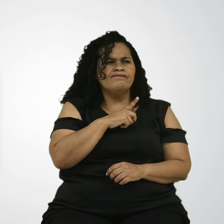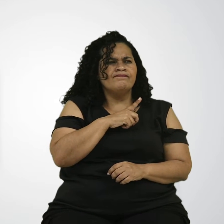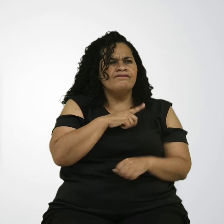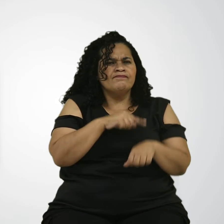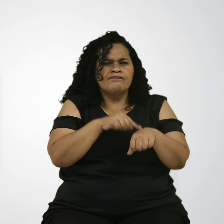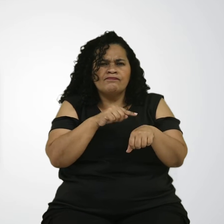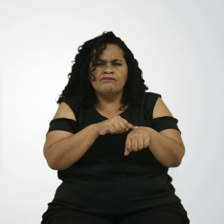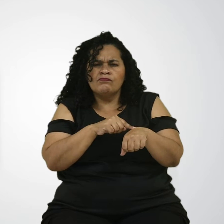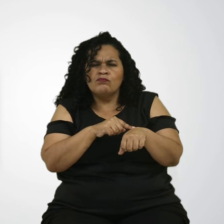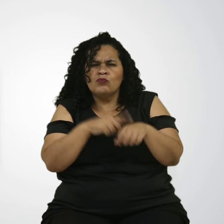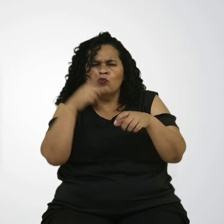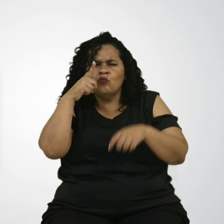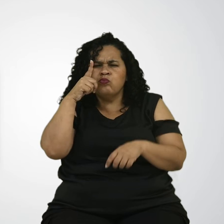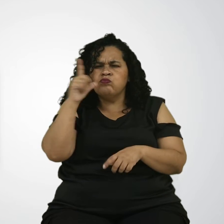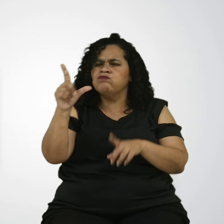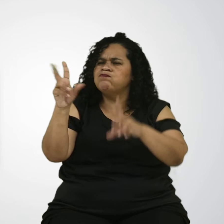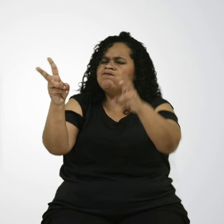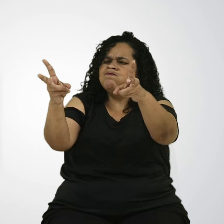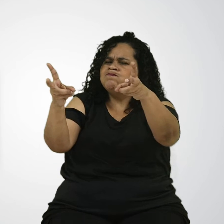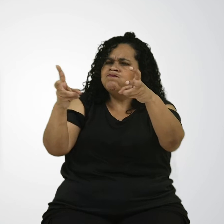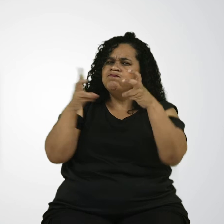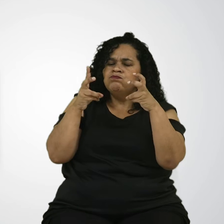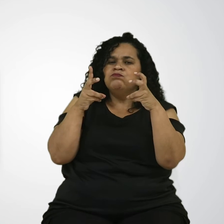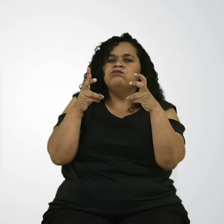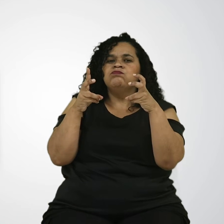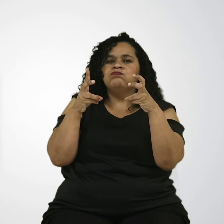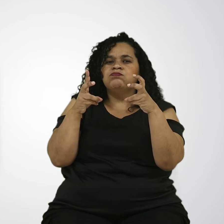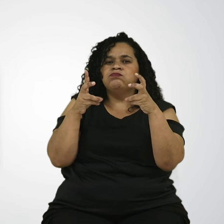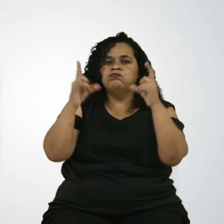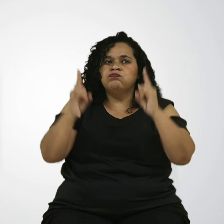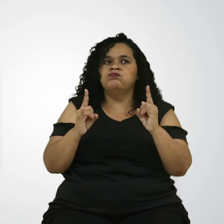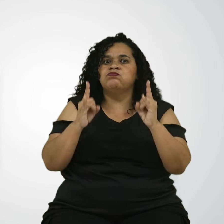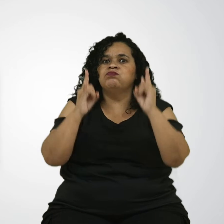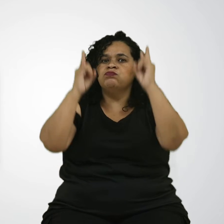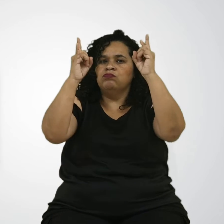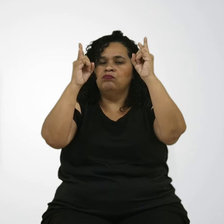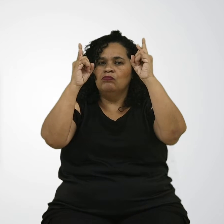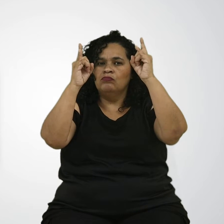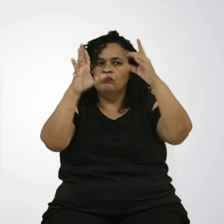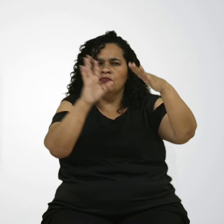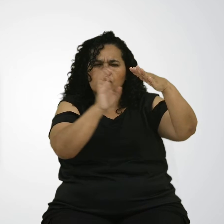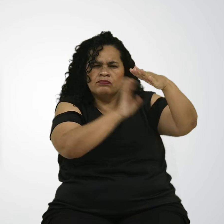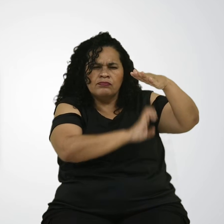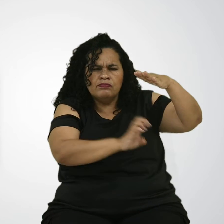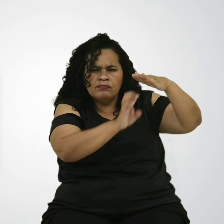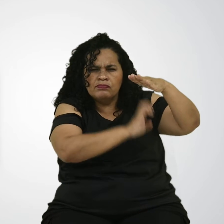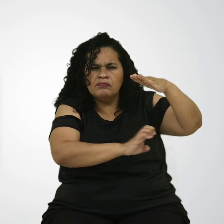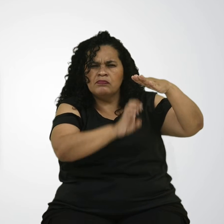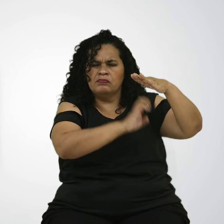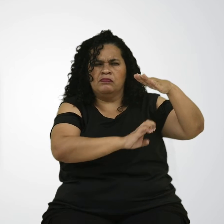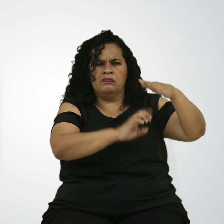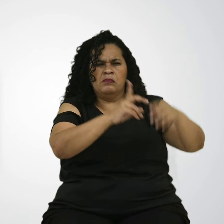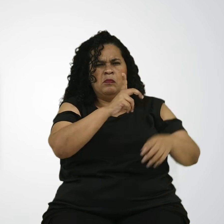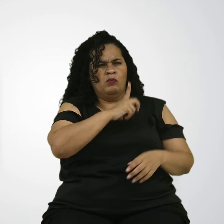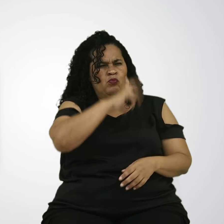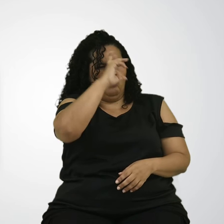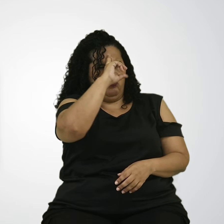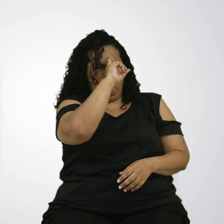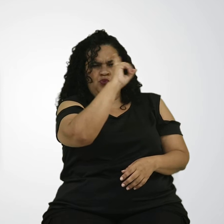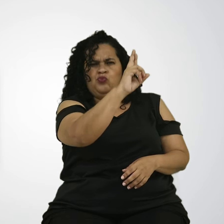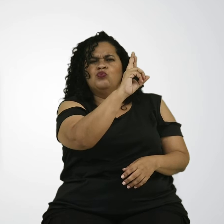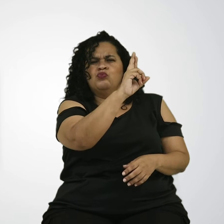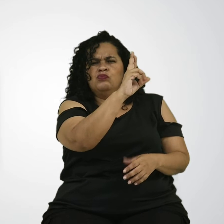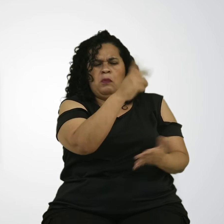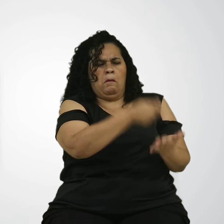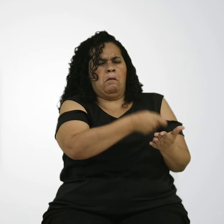consegue perceber que lá no hotel, aquela mulher que na empresa ela regia um império da moda, e em